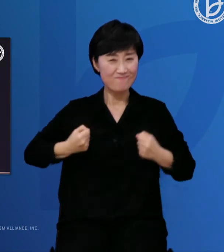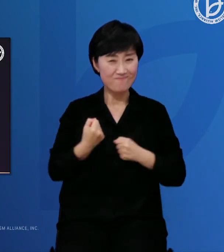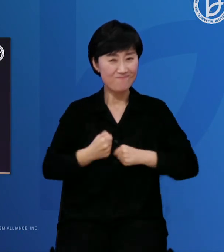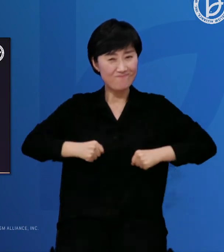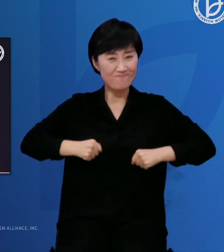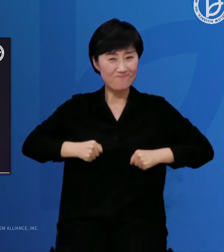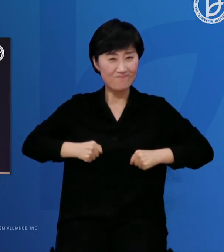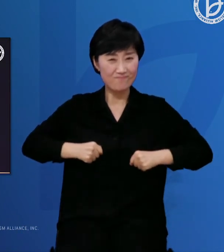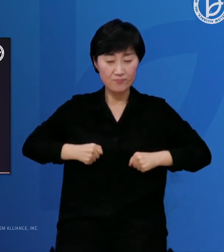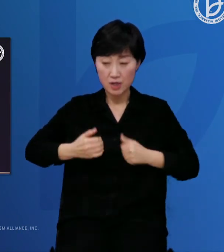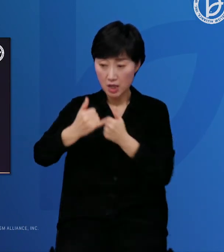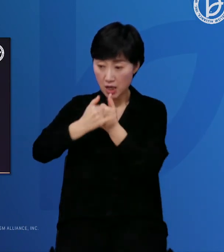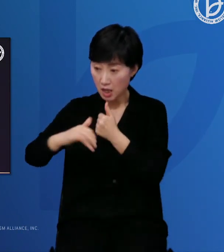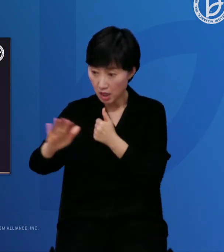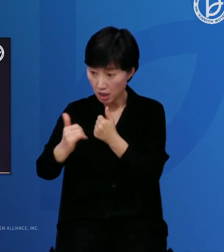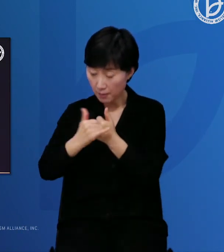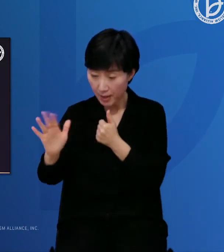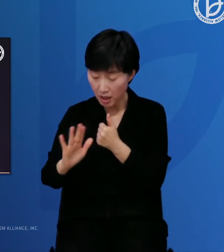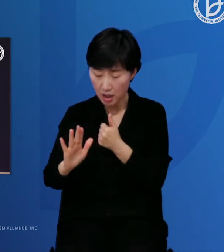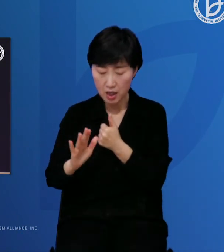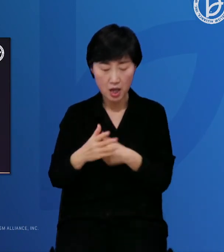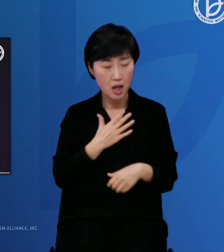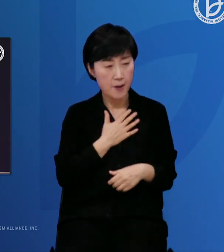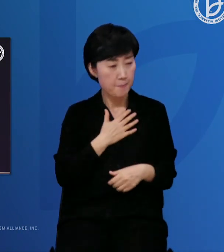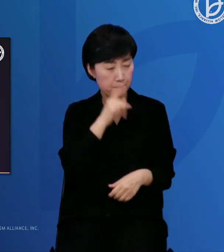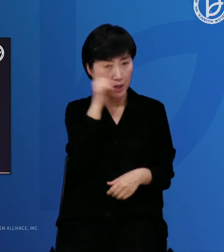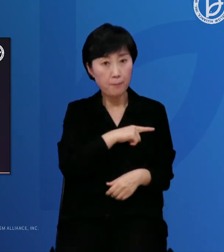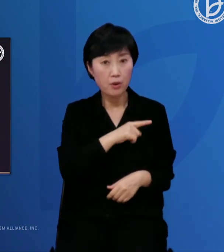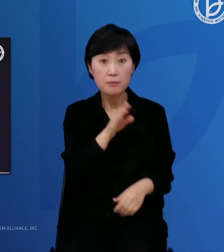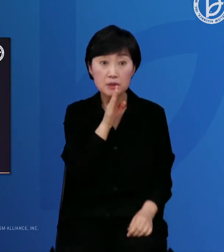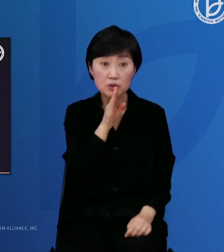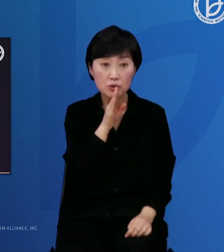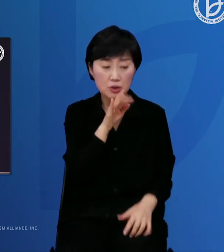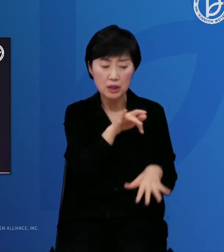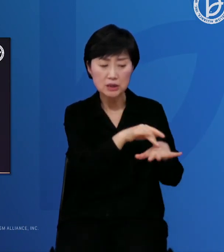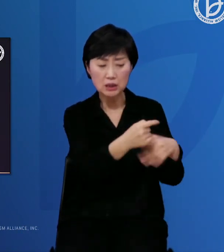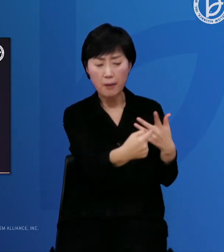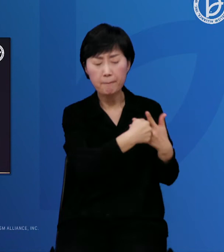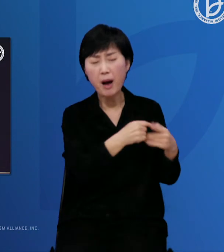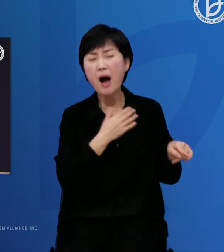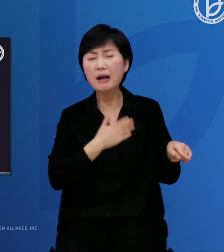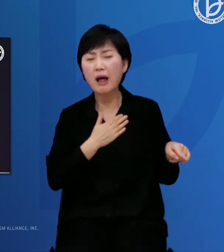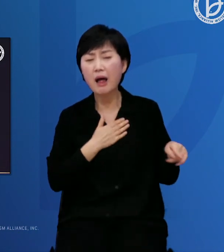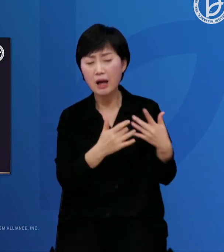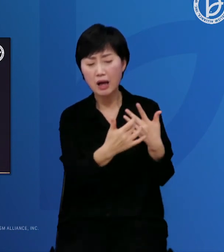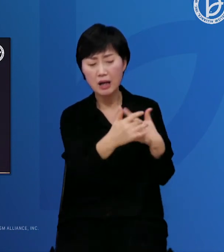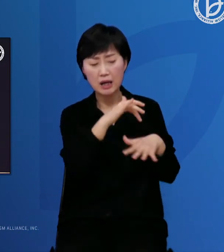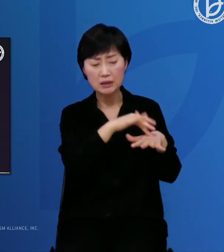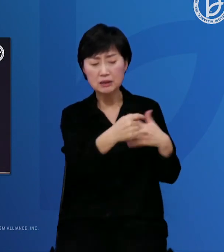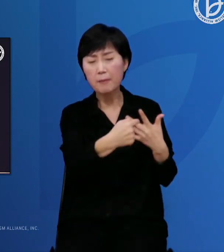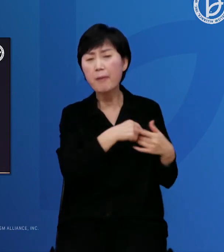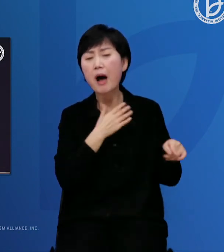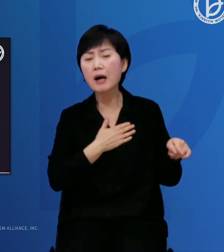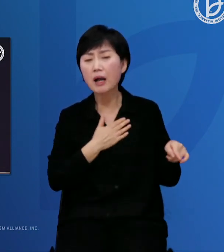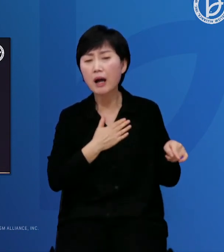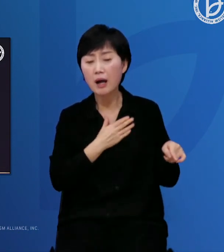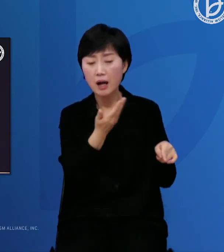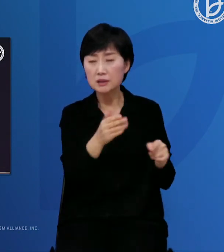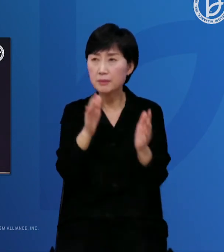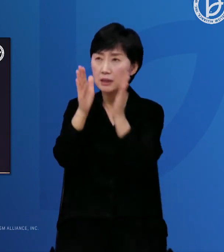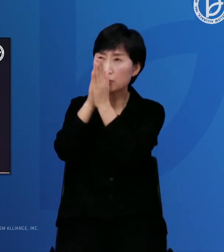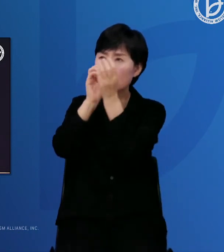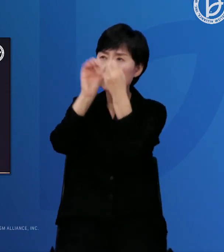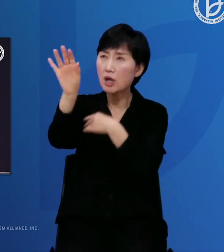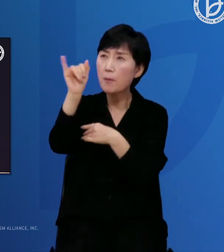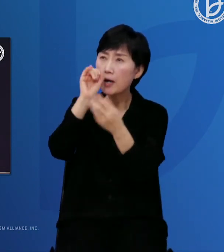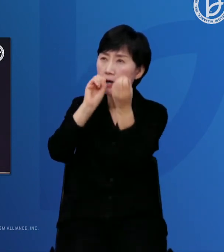people recognize us and credit to us for something, then we get very excited. 그걸 사단이 알고 있습니다. That's what Satan knows. 여러분 진짜 응답받으면 그거 필요 없습니다. But if you receive